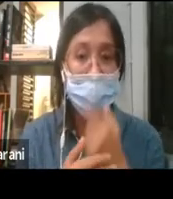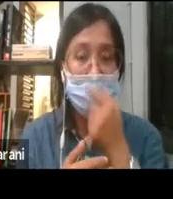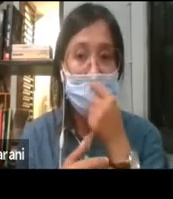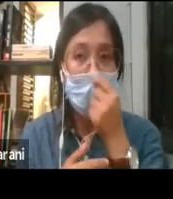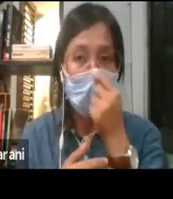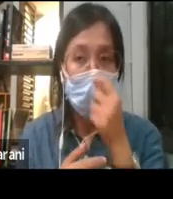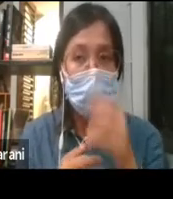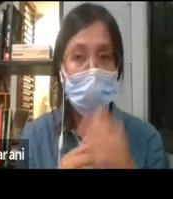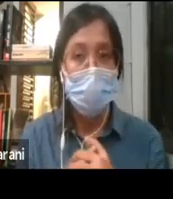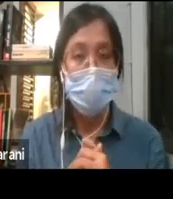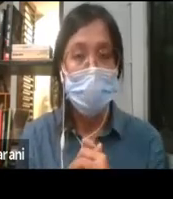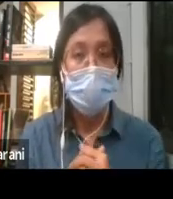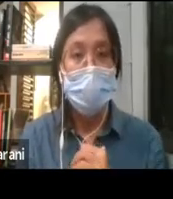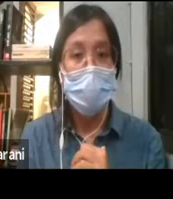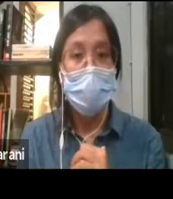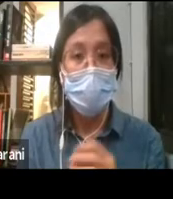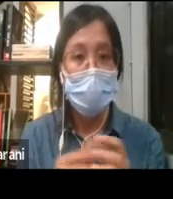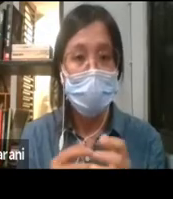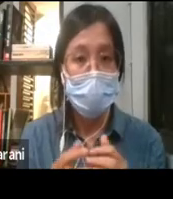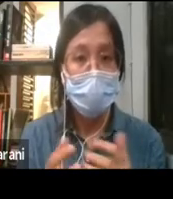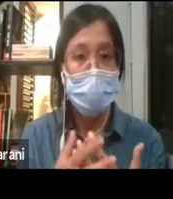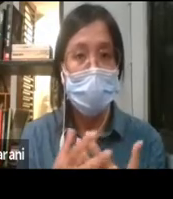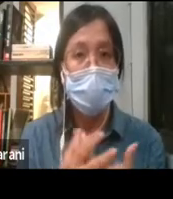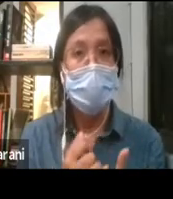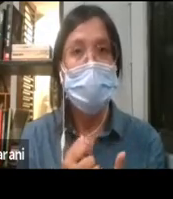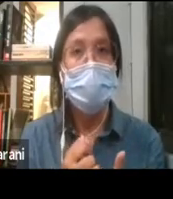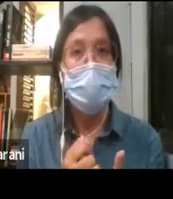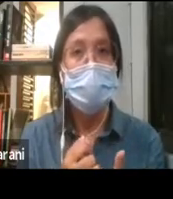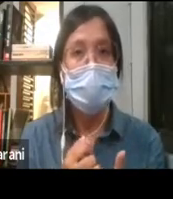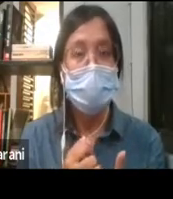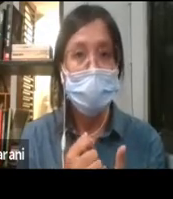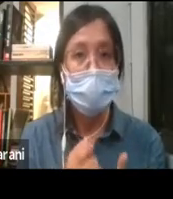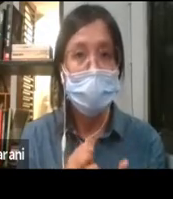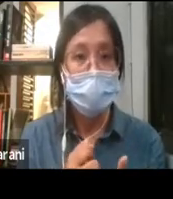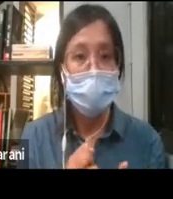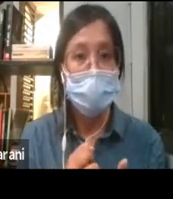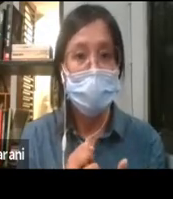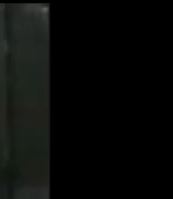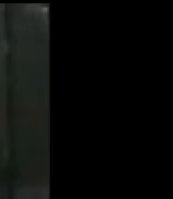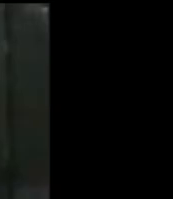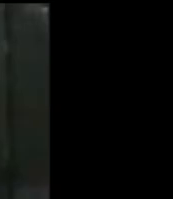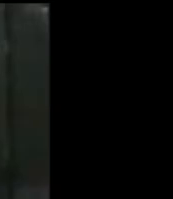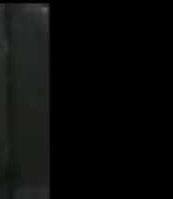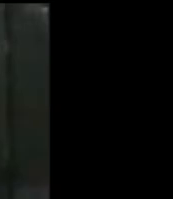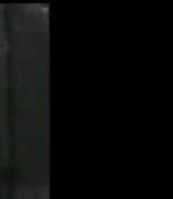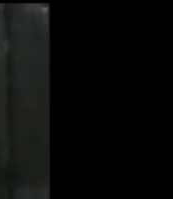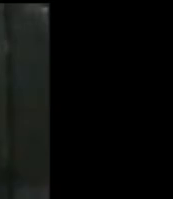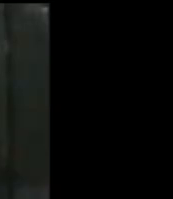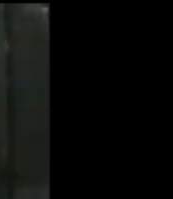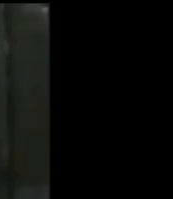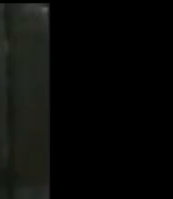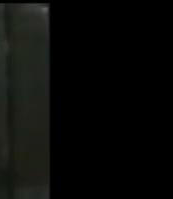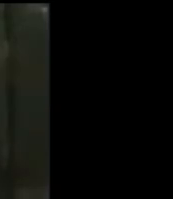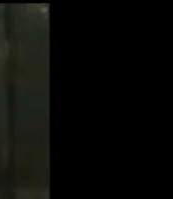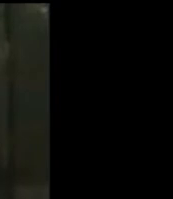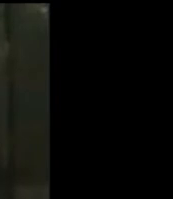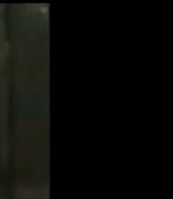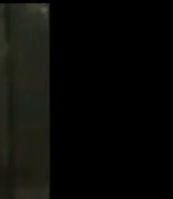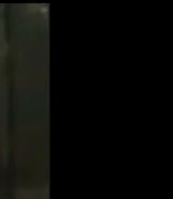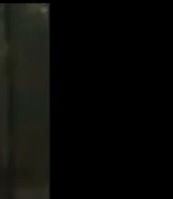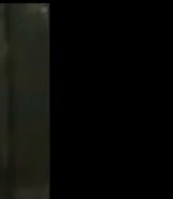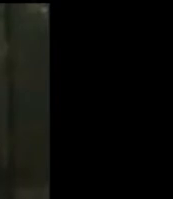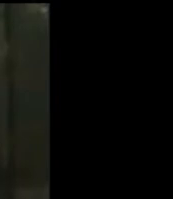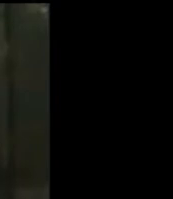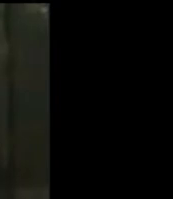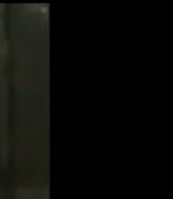lapangan seperti yang saya jelaskan tadi, melihat langsung, mendengar, merasakan, itu